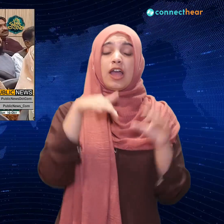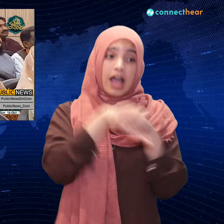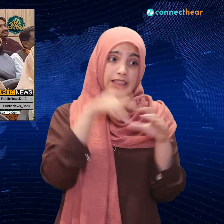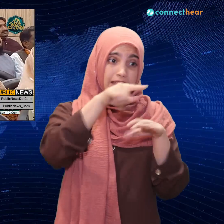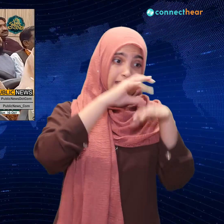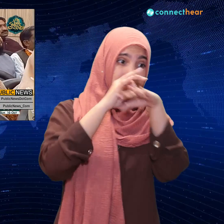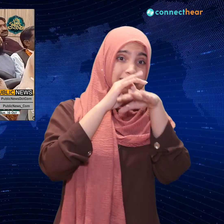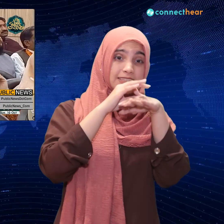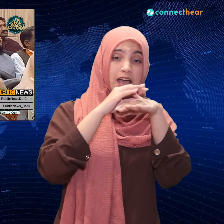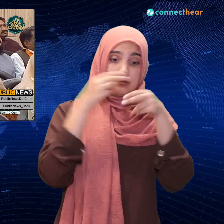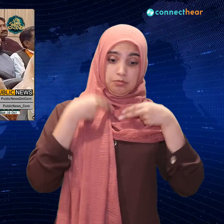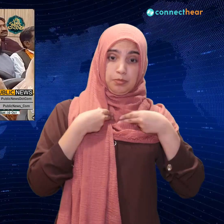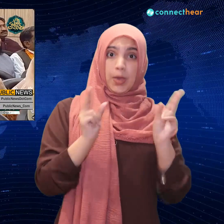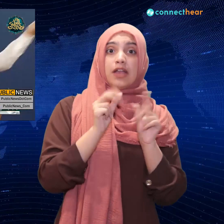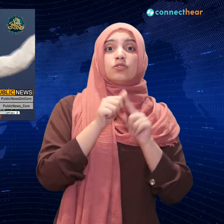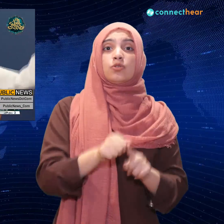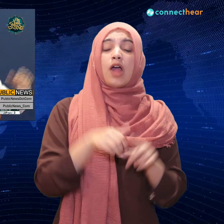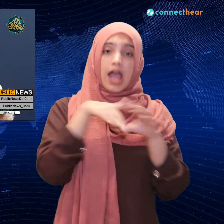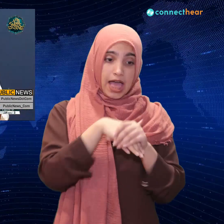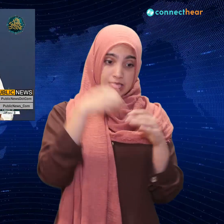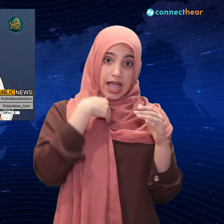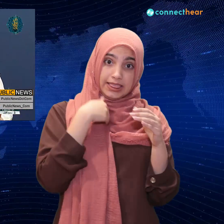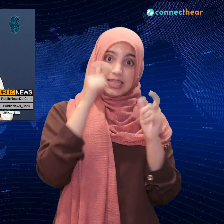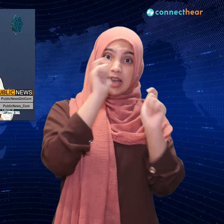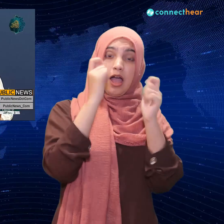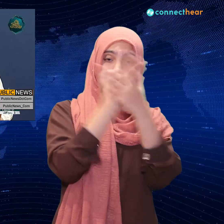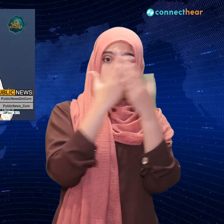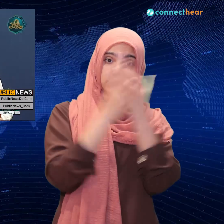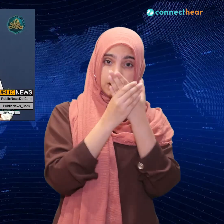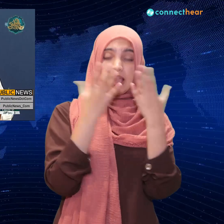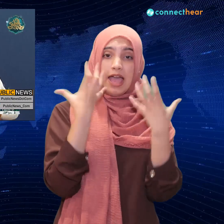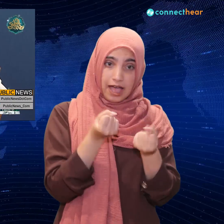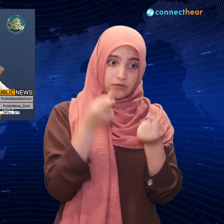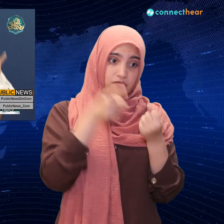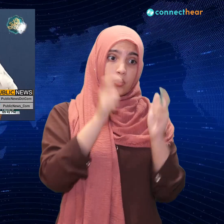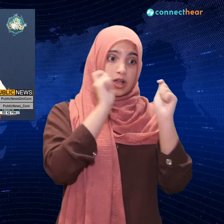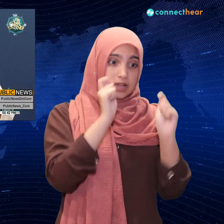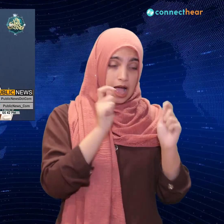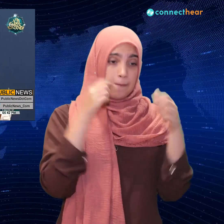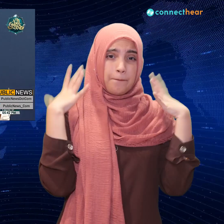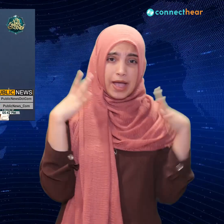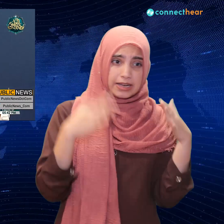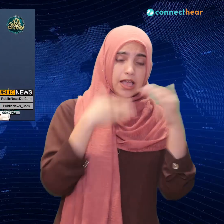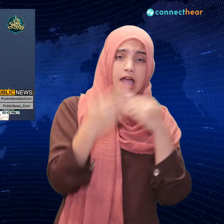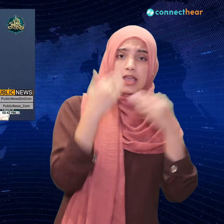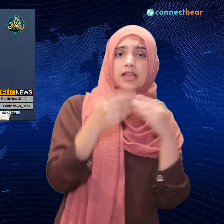دیا. کوئی آپ ایکسپلین کر ہی نہیں سکتے کہ کیسے ایک دم ساری دنیا میں وہ چھا گئے. منگولین نے بھی بڑی